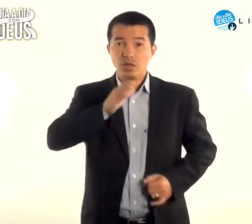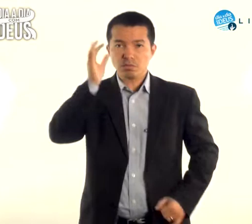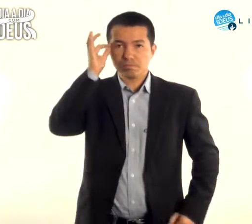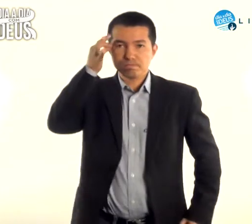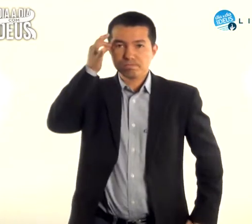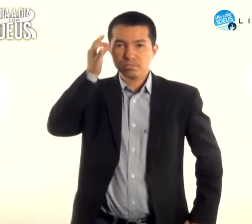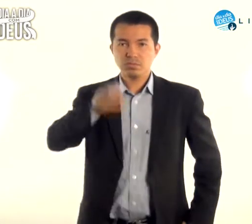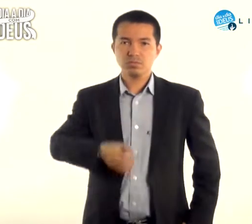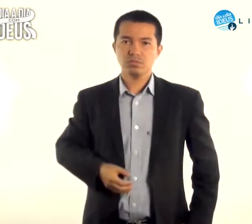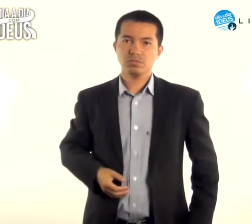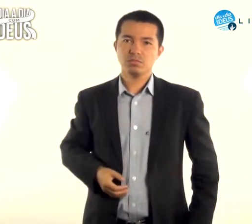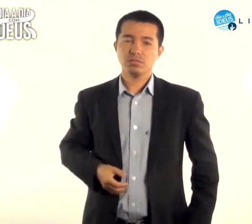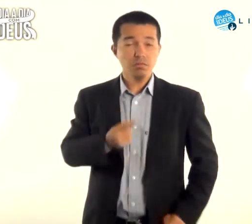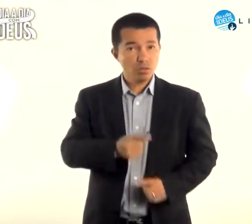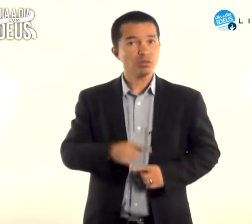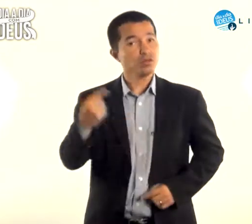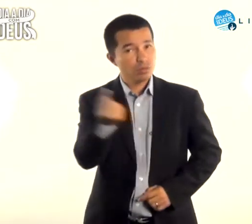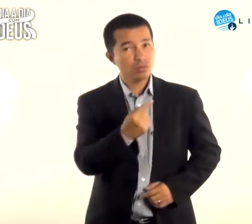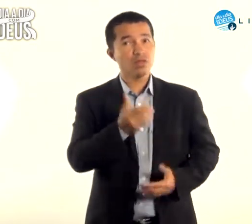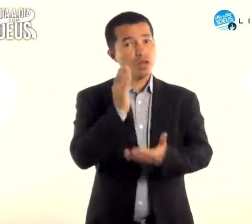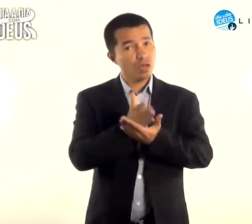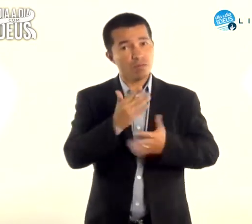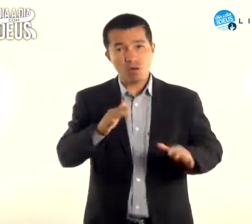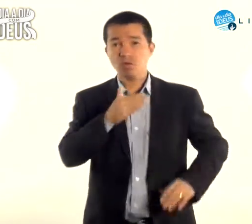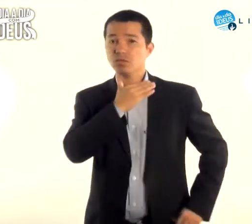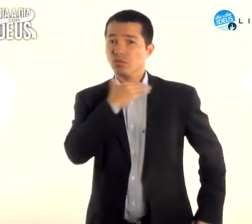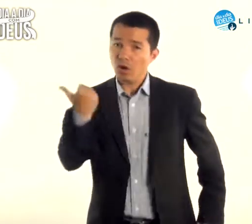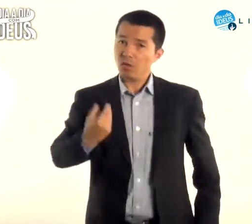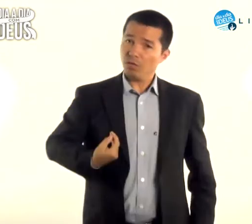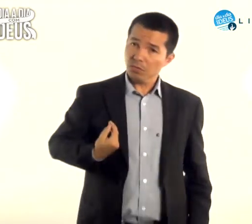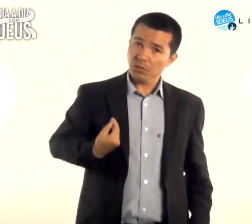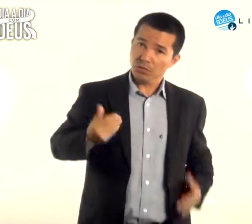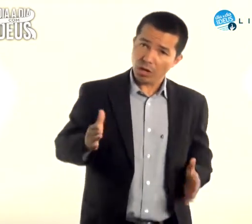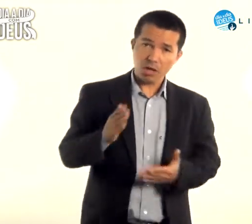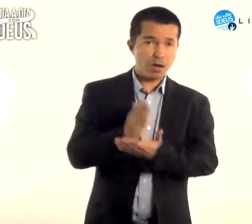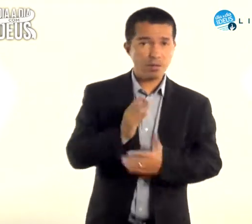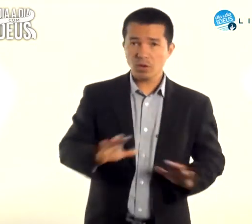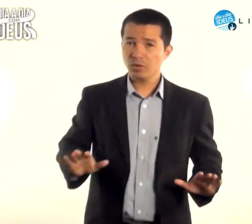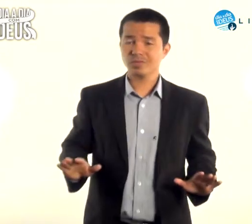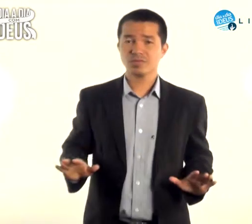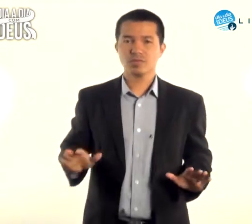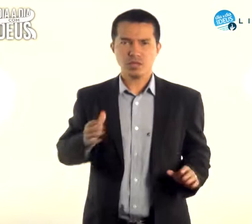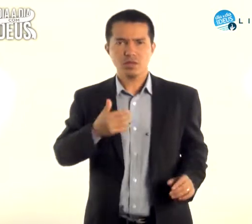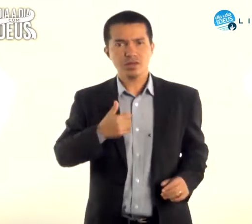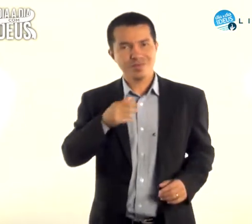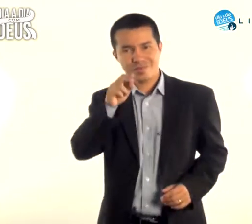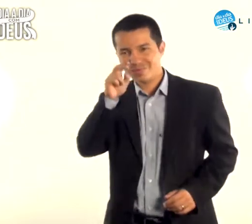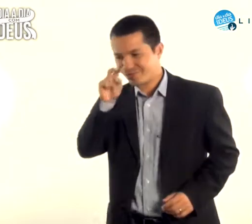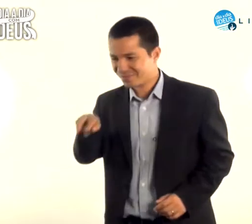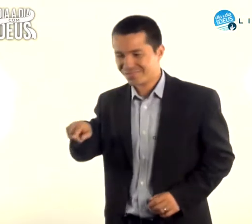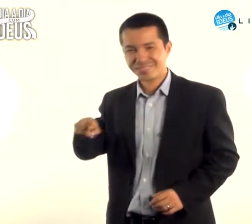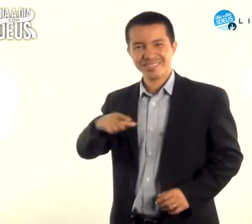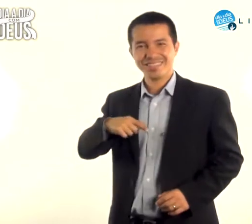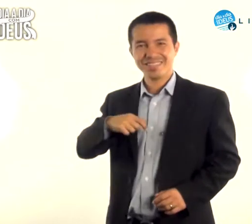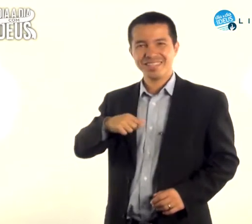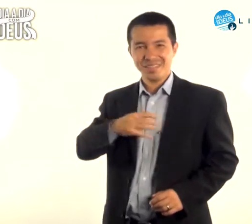partir dessa terra. E eu vejo lá em casa as crianças. Uma delas, por exemplo, tem um passeio na